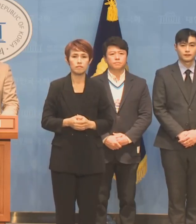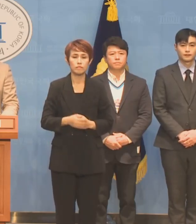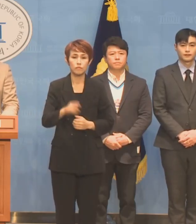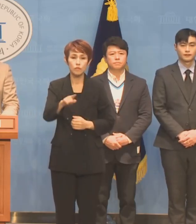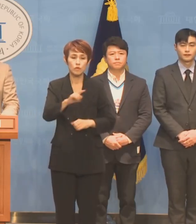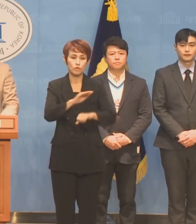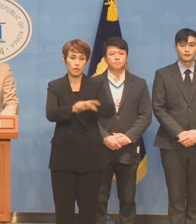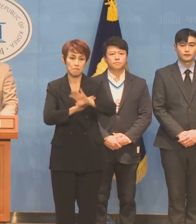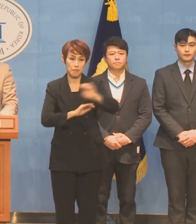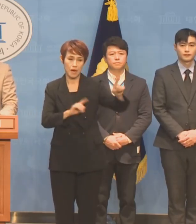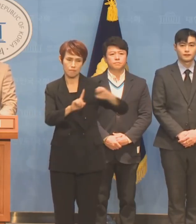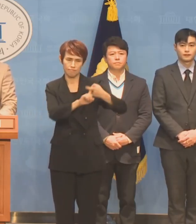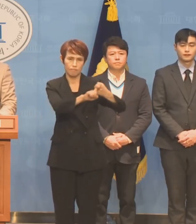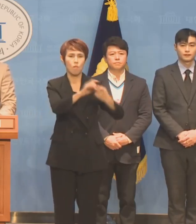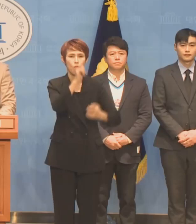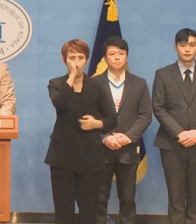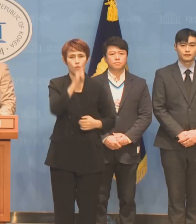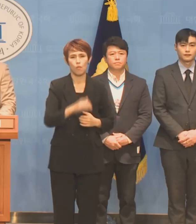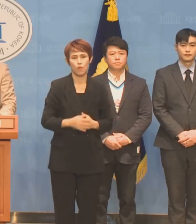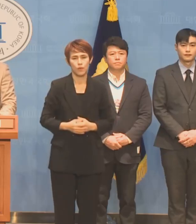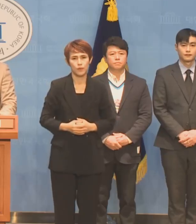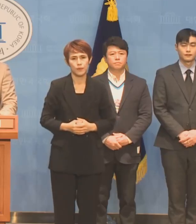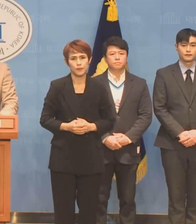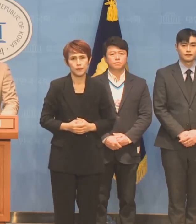결탁해 있는 것으로 보여집니다.